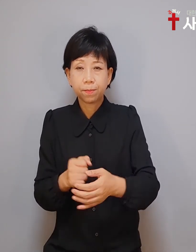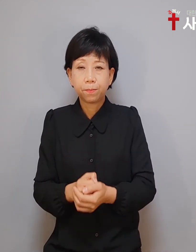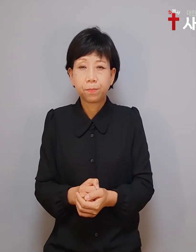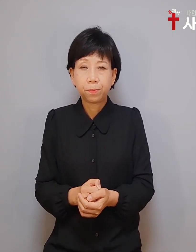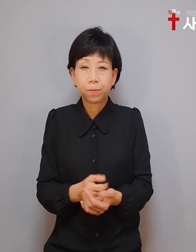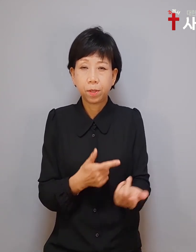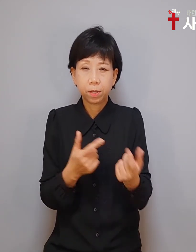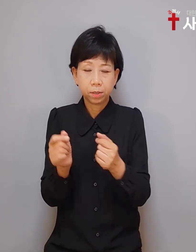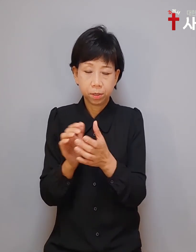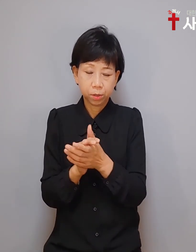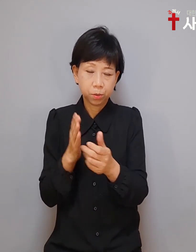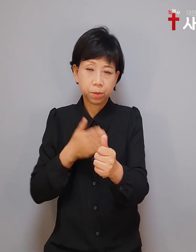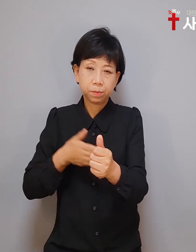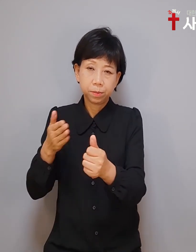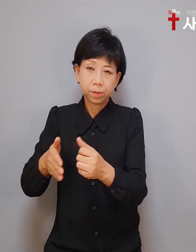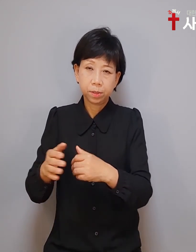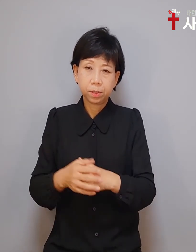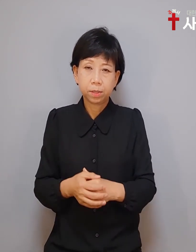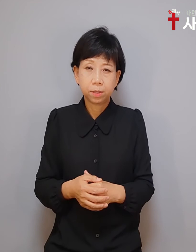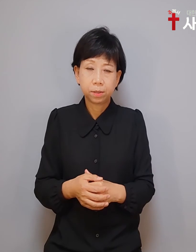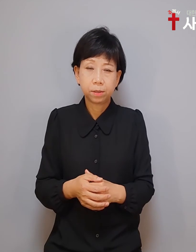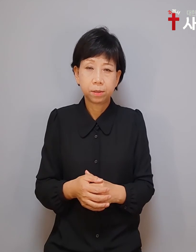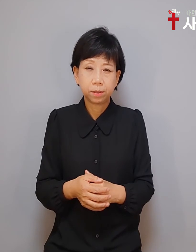같이 또 우리 기도해 주십시오.